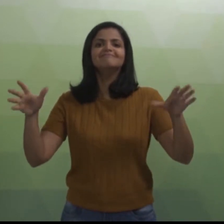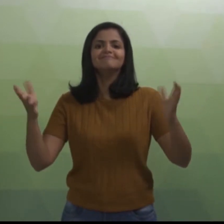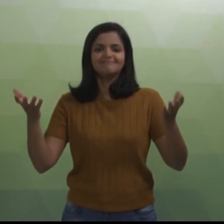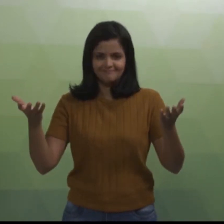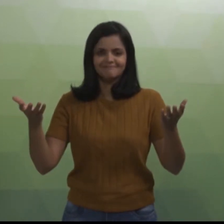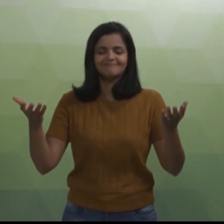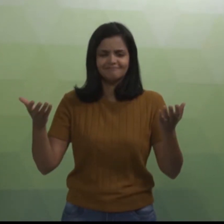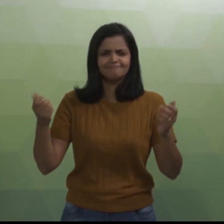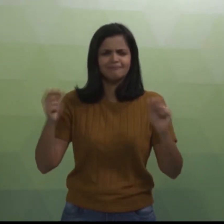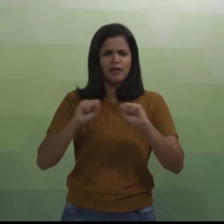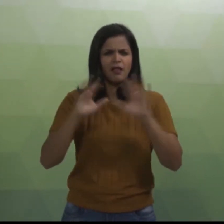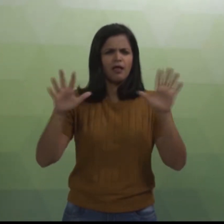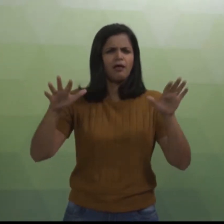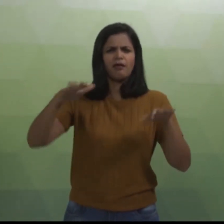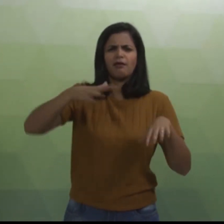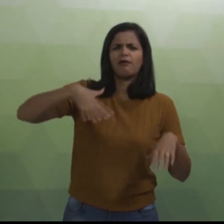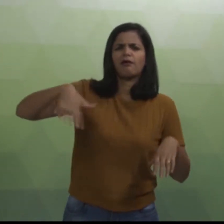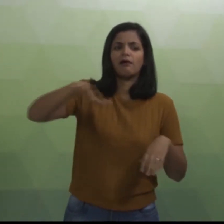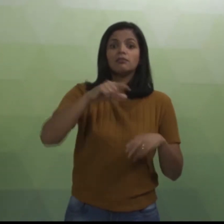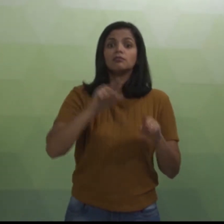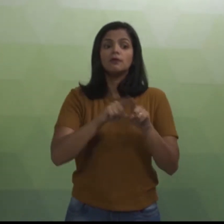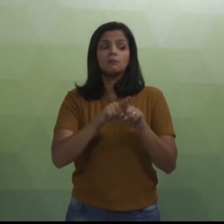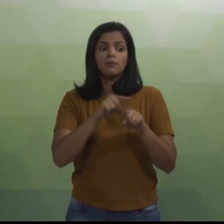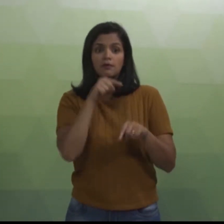Então, de forma que fique claro a informação.